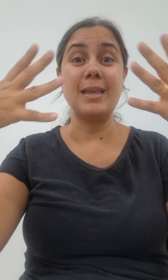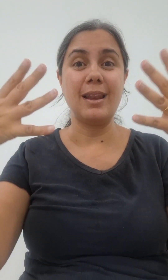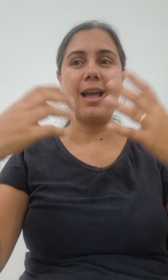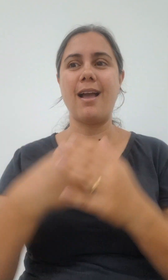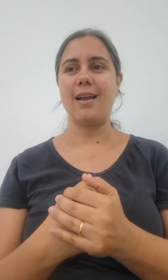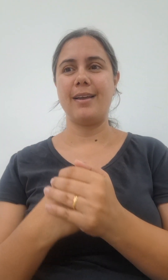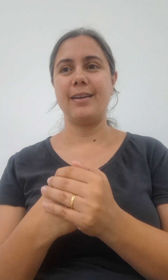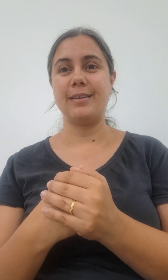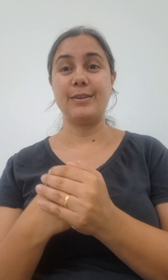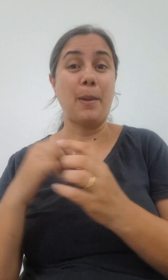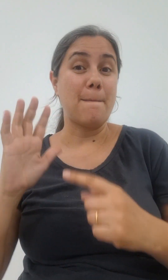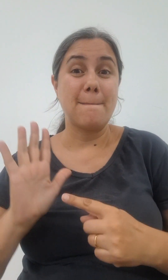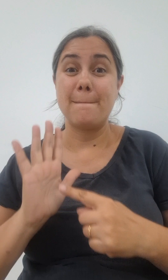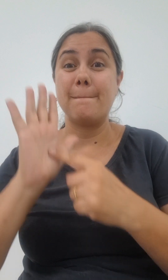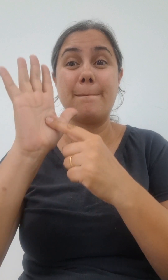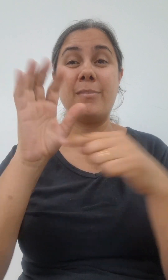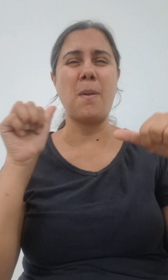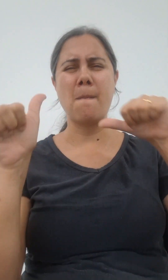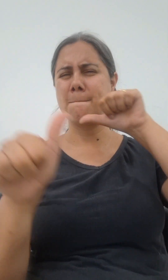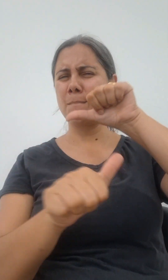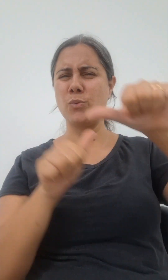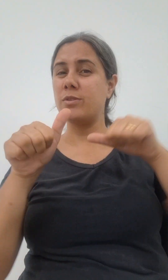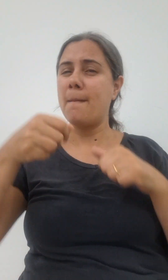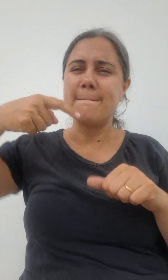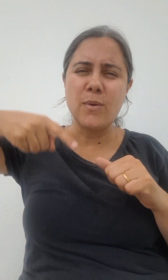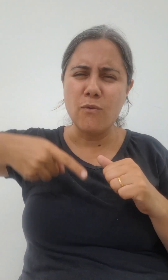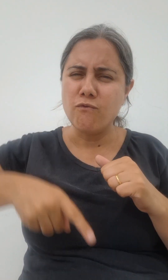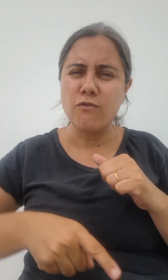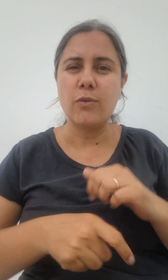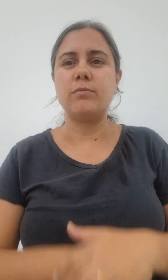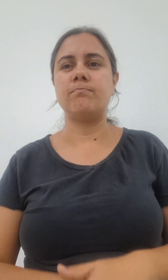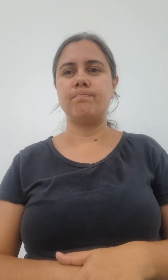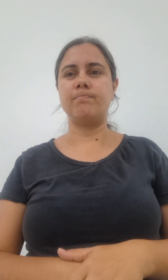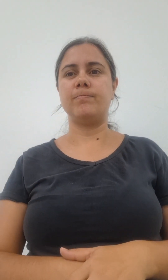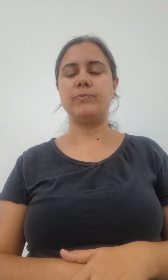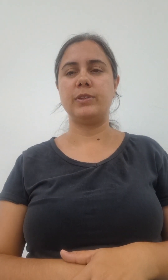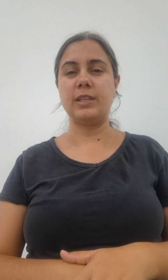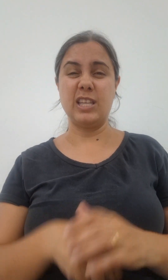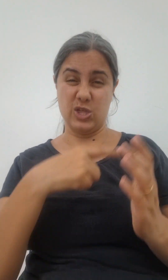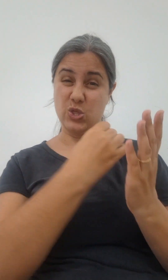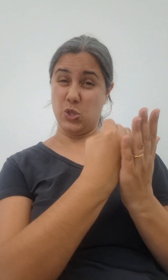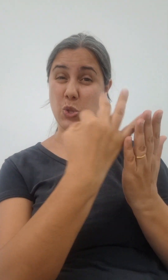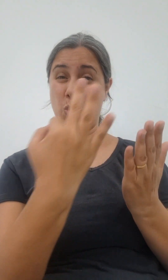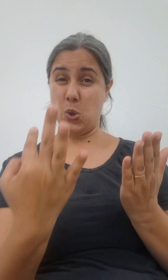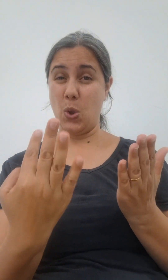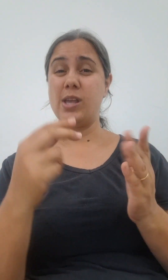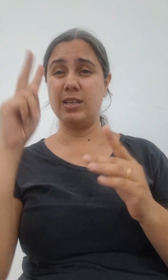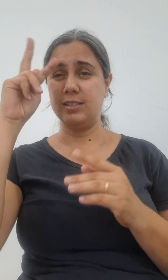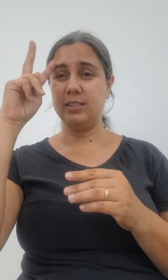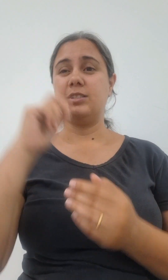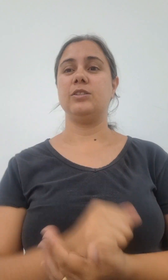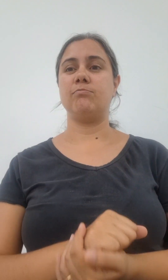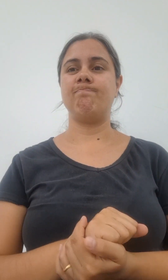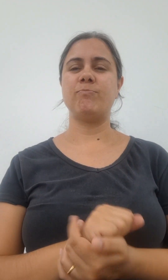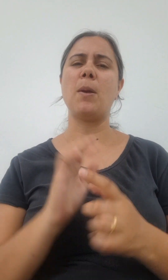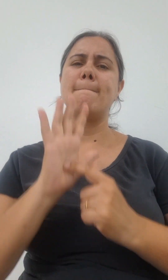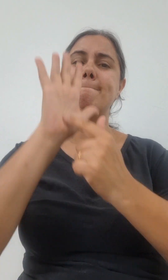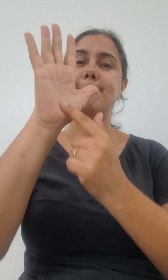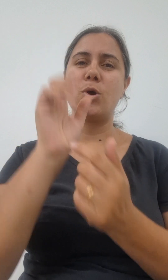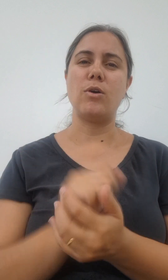o começo, o ponto de partida para milagres, revelações e mudanças profundas. Cada uma dessas histórias